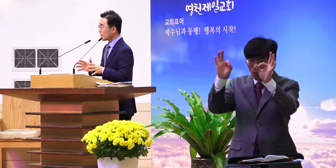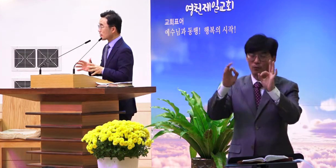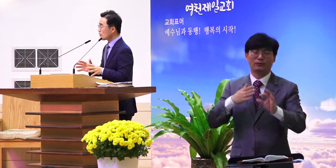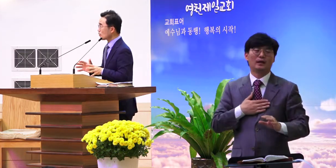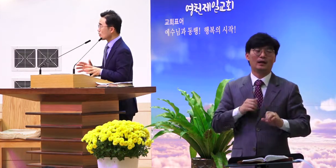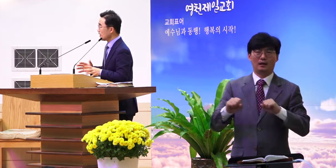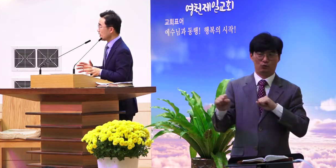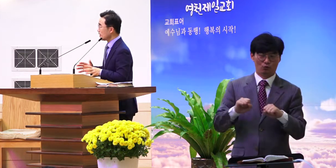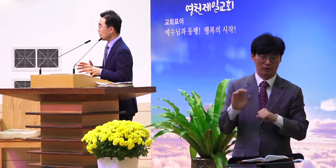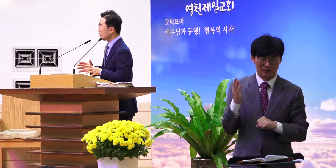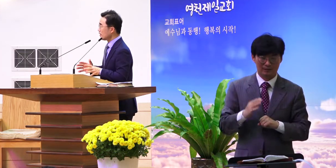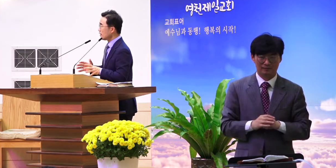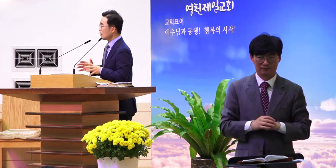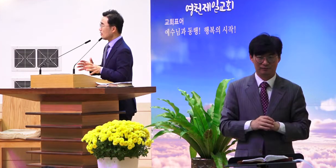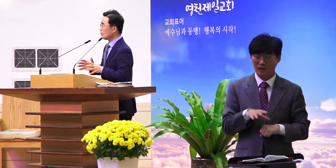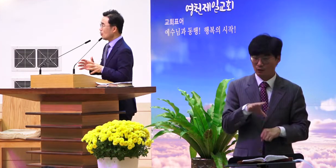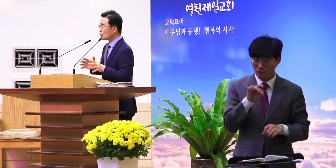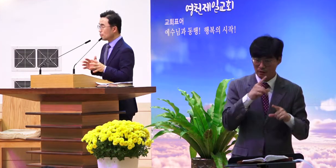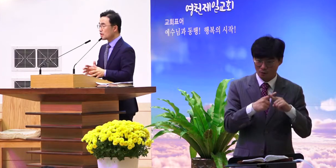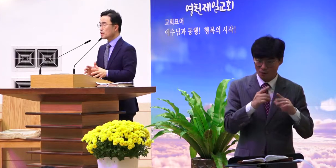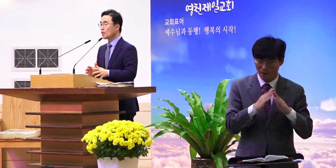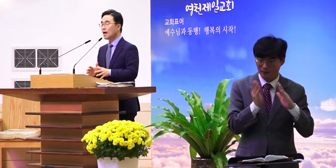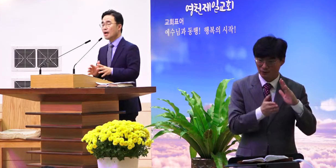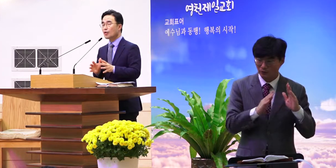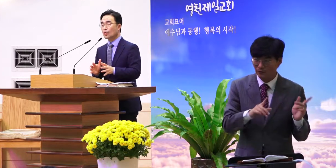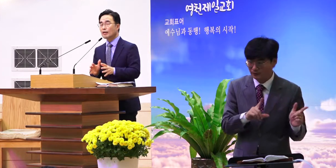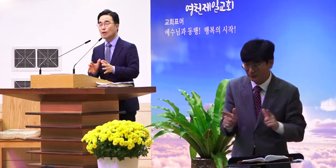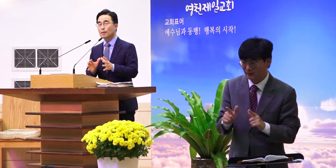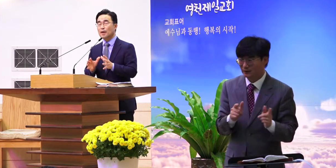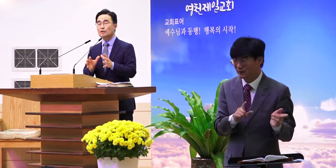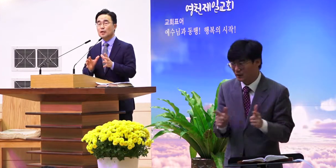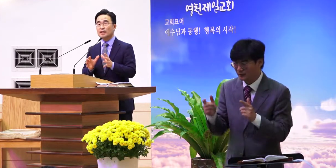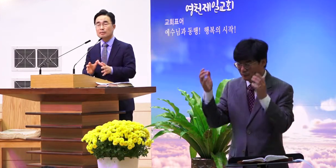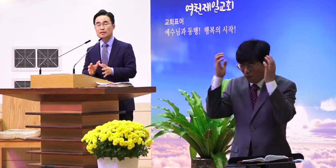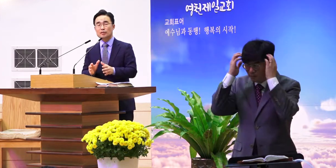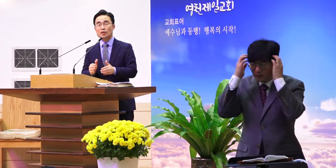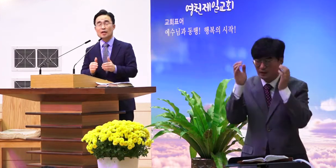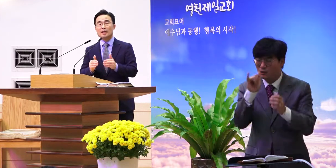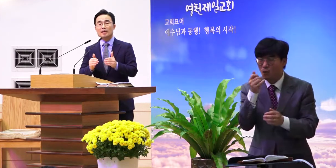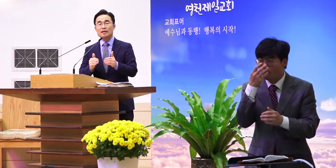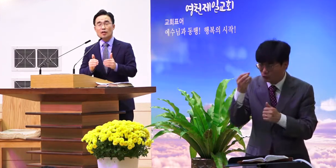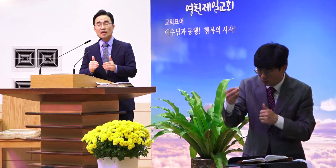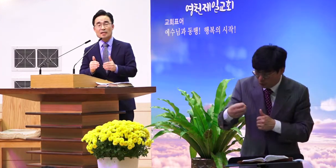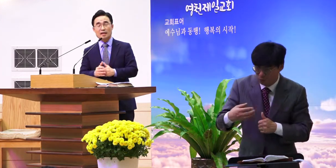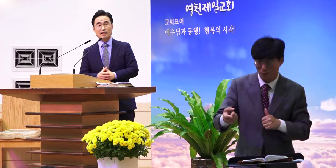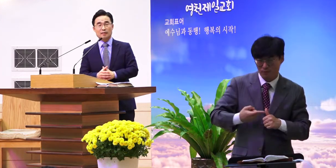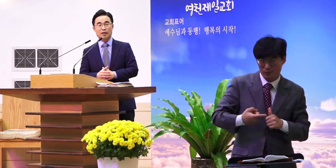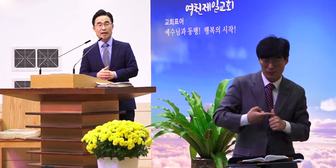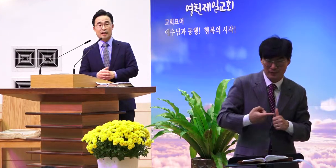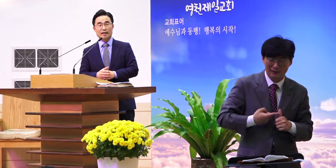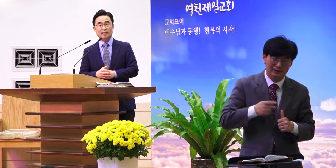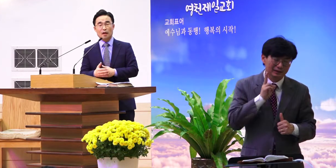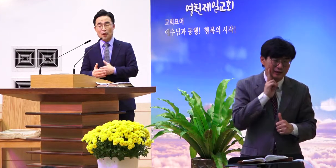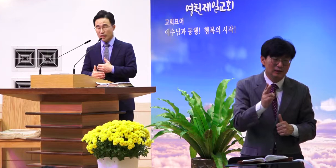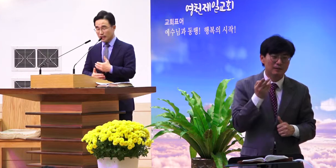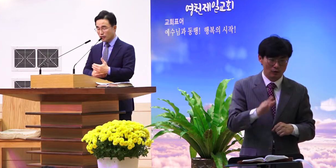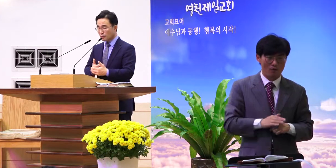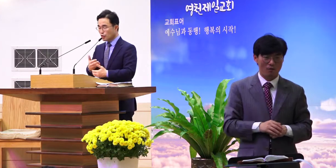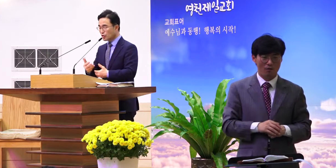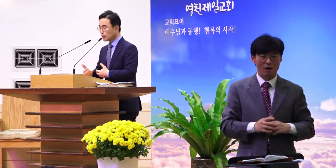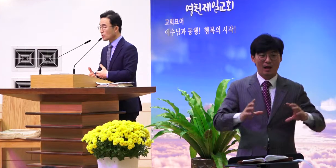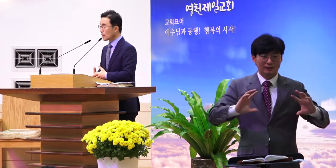초대교회 때의 성도들이 모든 멸시와 고난과 핍박 속에 살면서도 그렇게 살았기 때문에 그들의